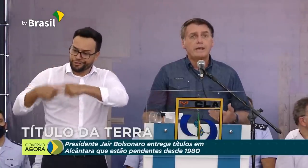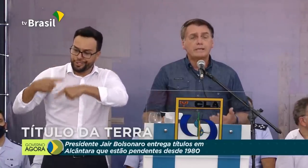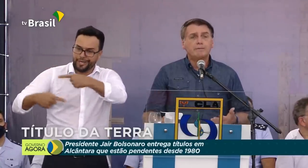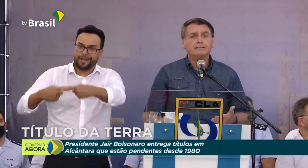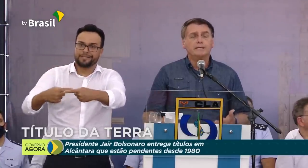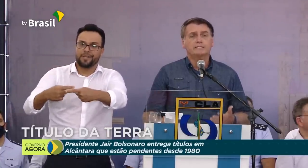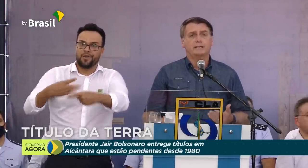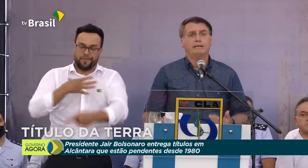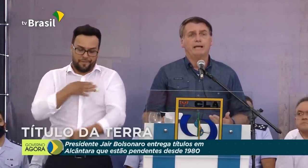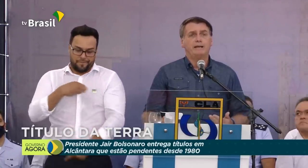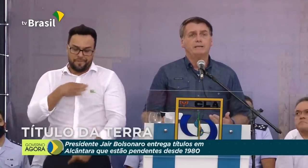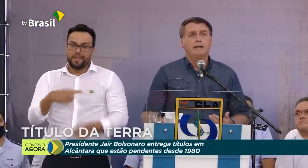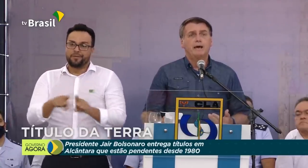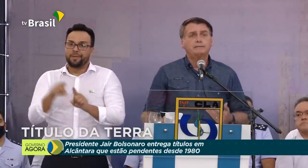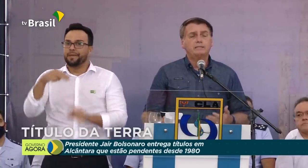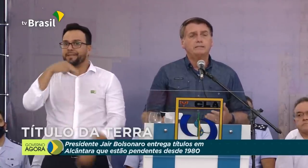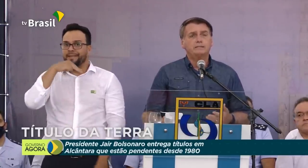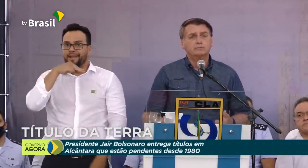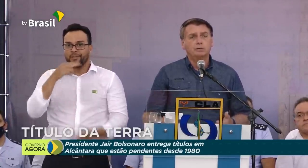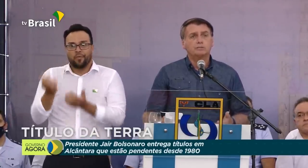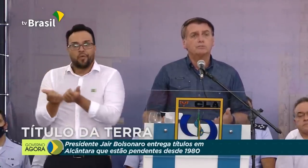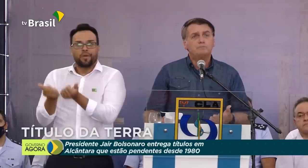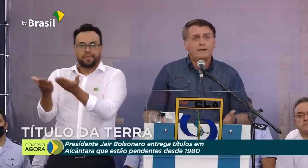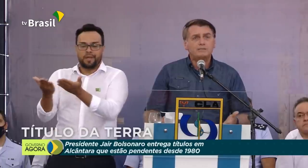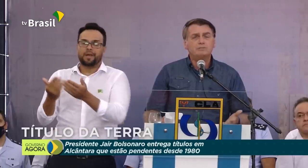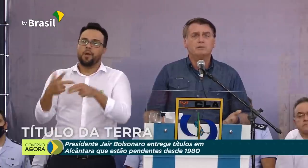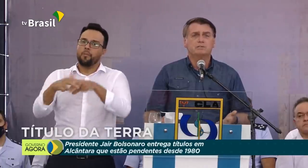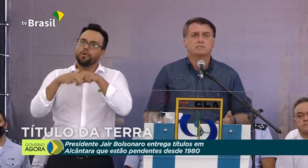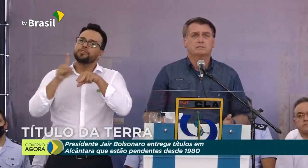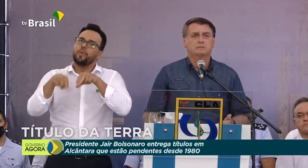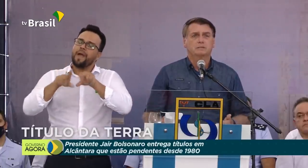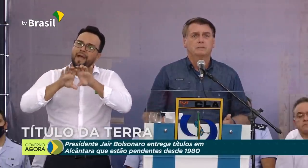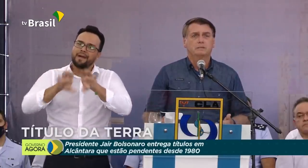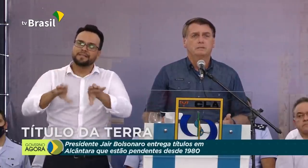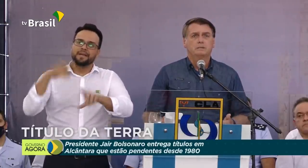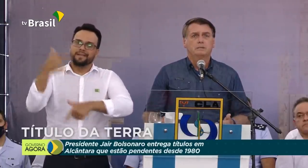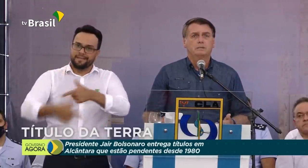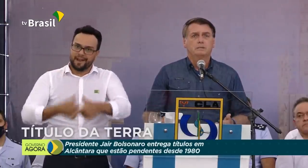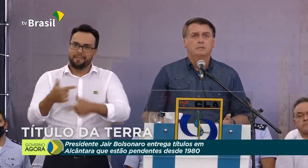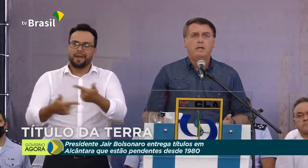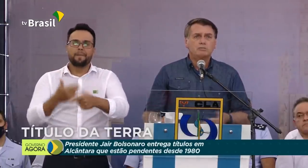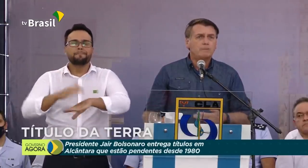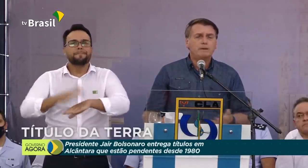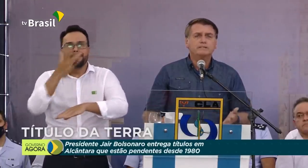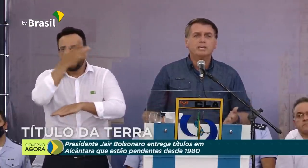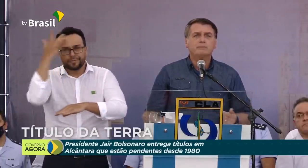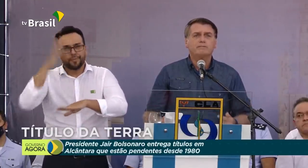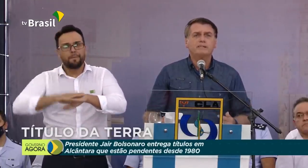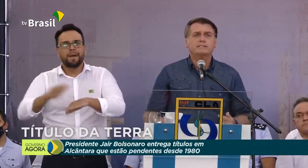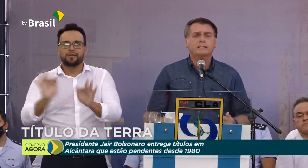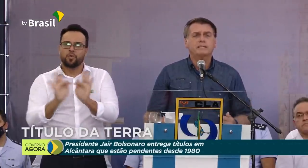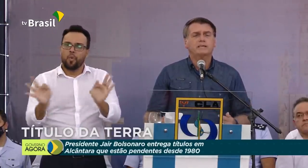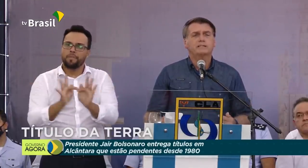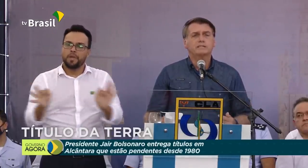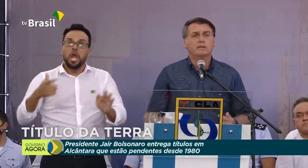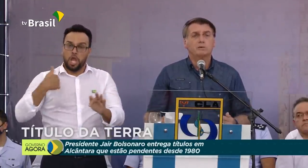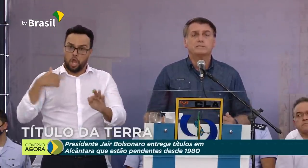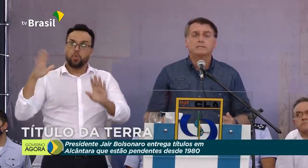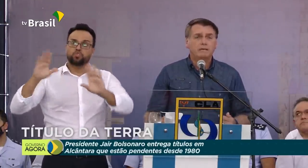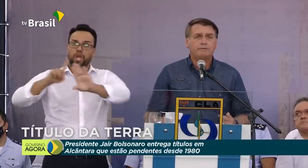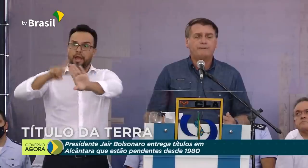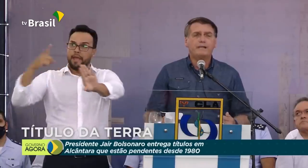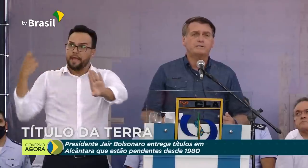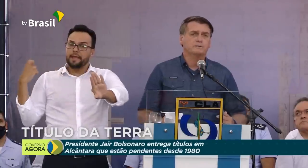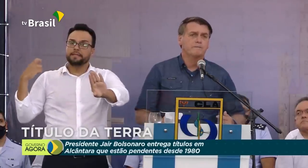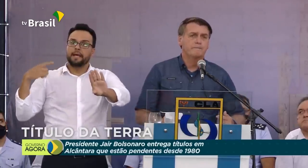Então, essa maneira de trabalhar, atendendo a todos, os mais humildes. Eu já plantei uma vez 30 hectares de arroz,